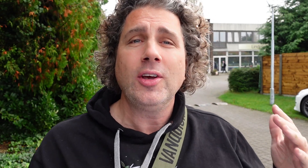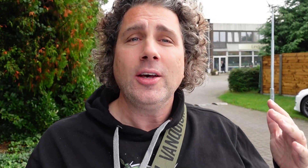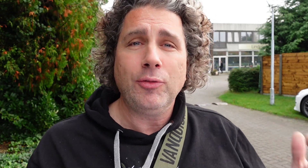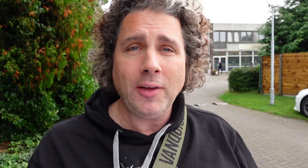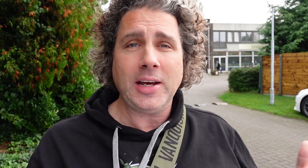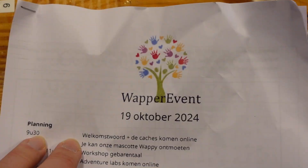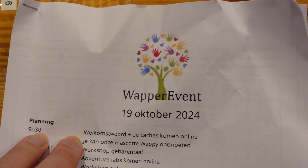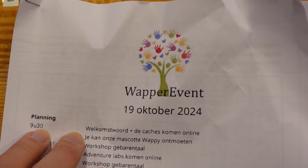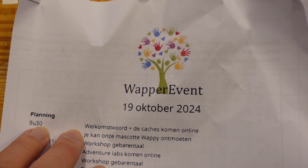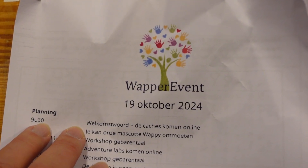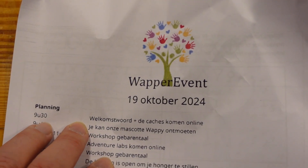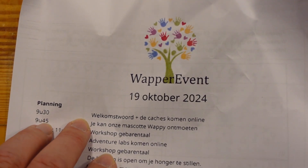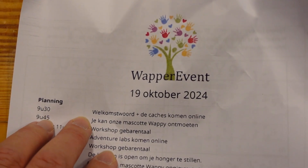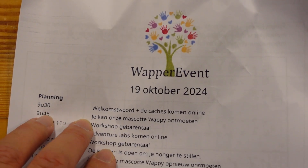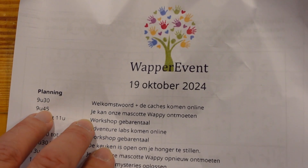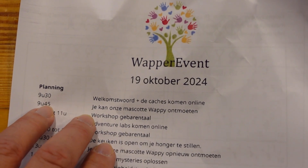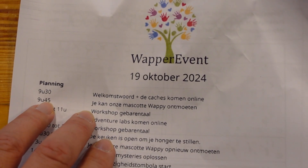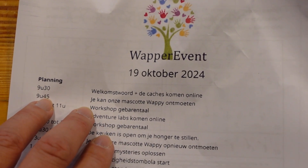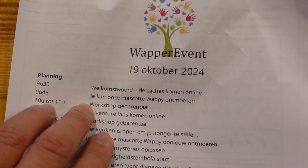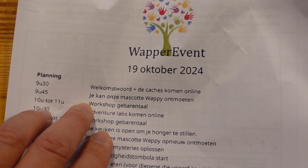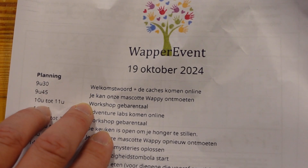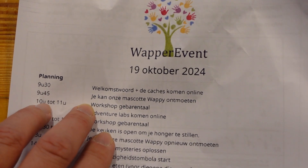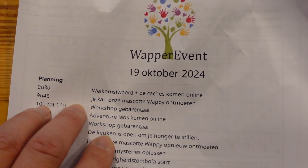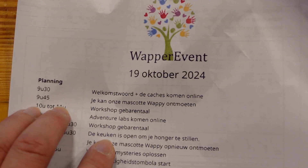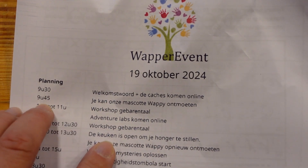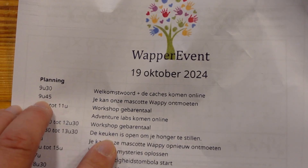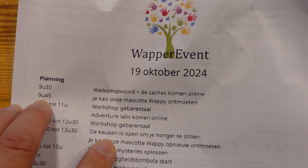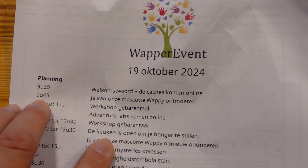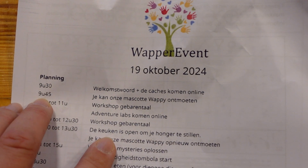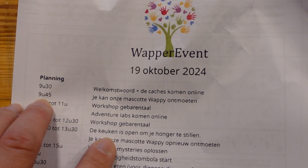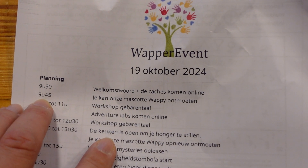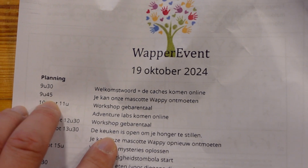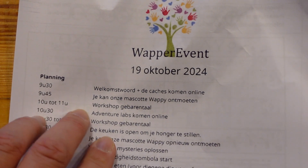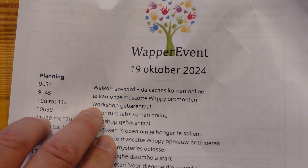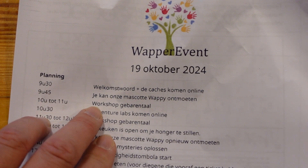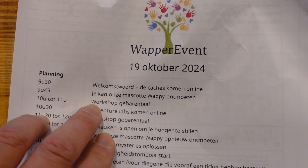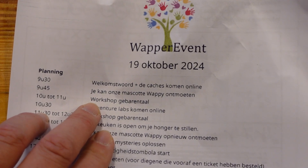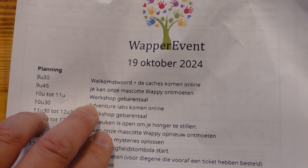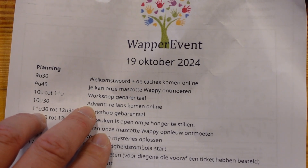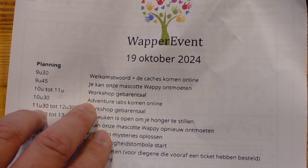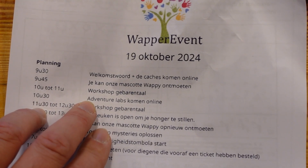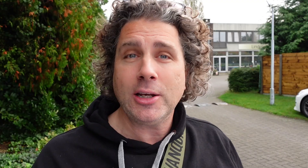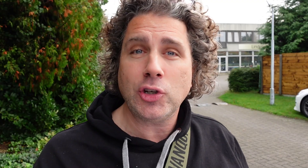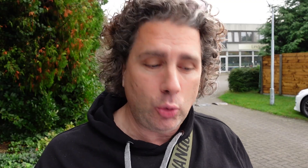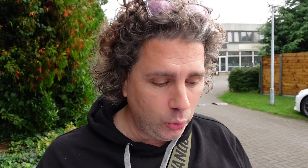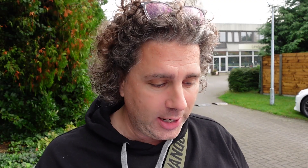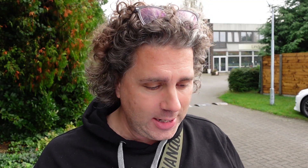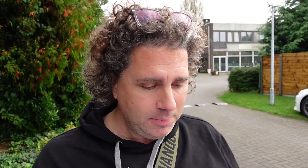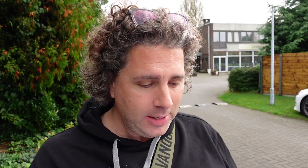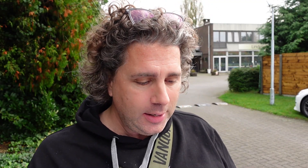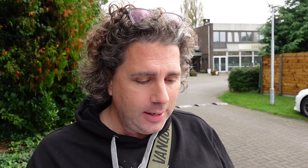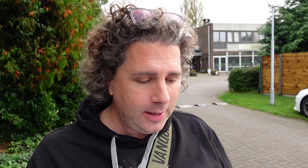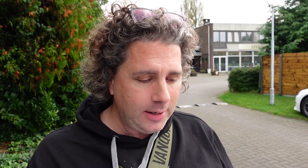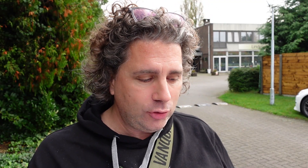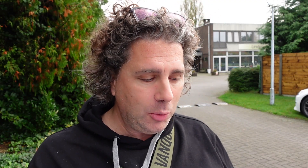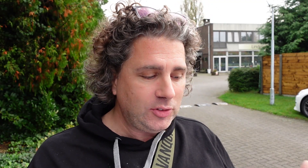goed wat er nou precies allemaal gaat gebeuren vandaag Er is een welkomstwoord dat hebben we dan net gehard eh de kerstes zijn inmiddels al online